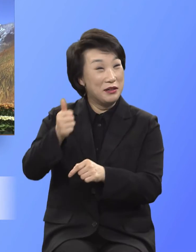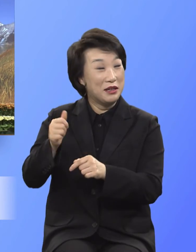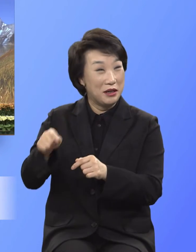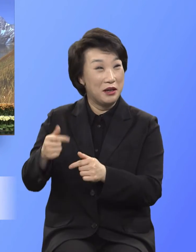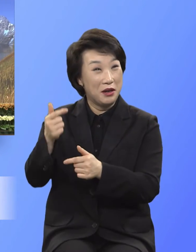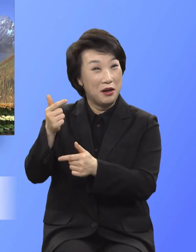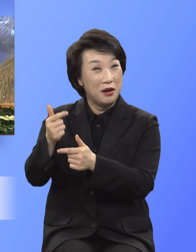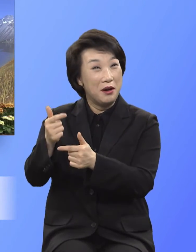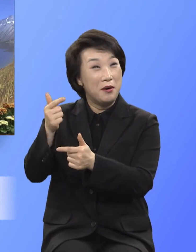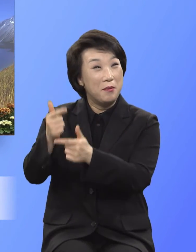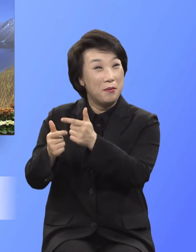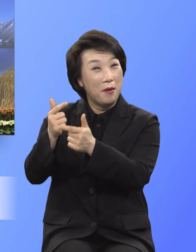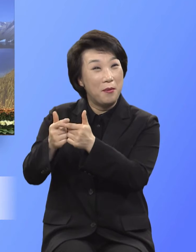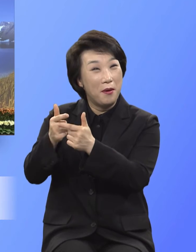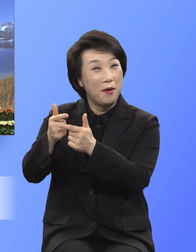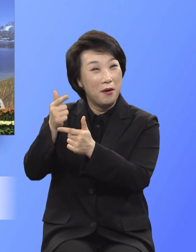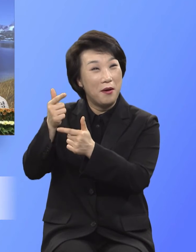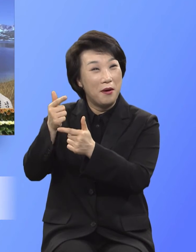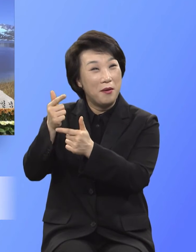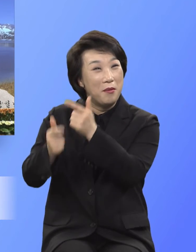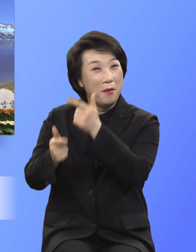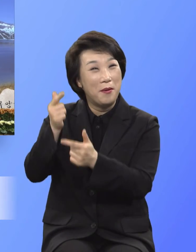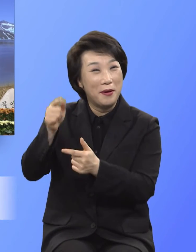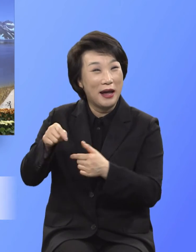목포 가시는 할아버지 딸네 집에